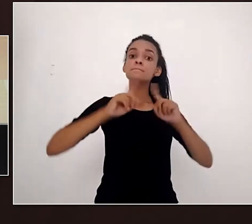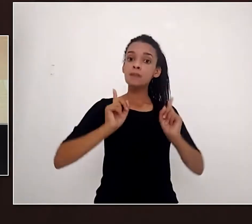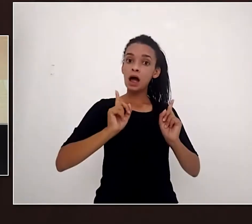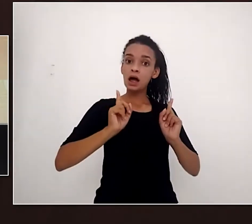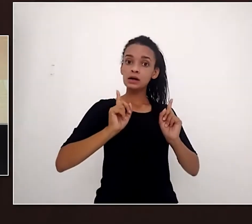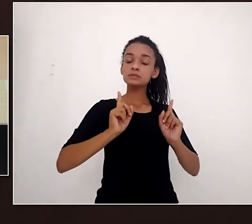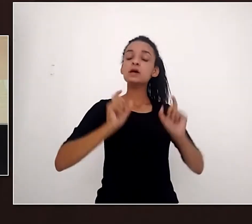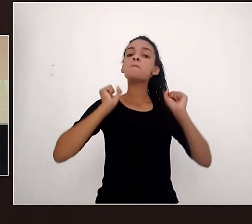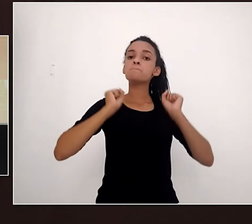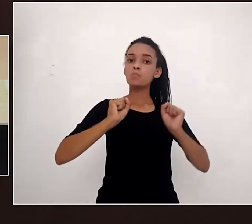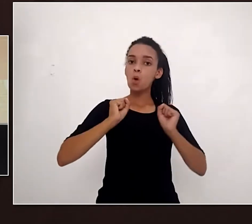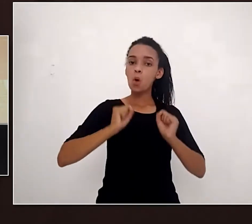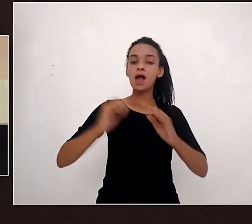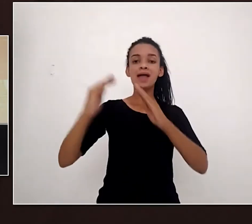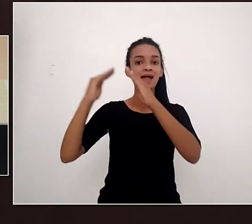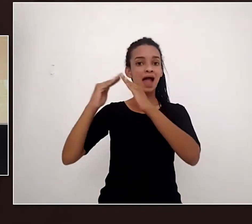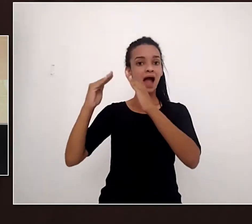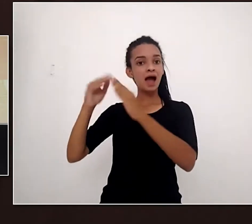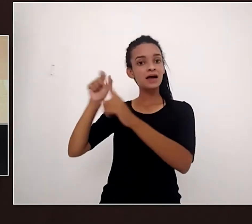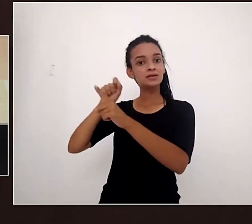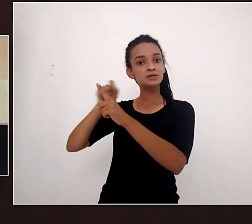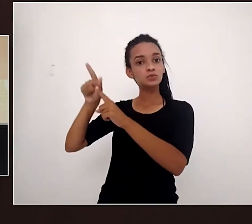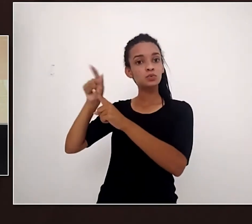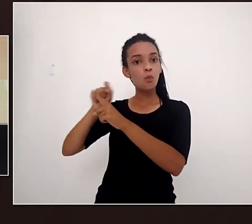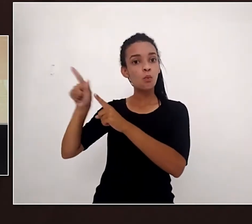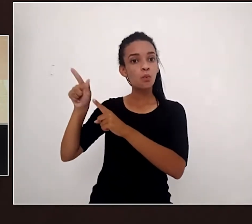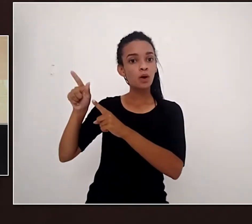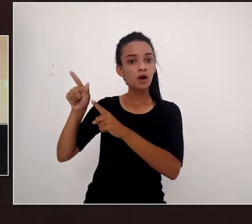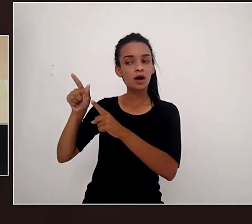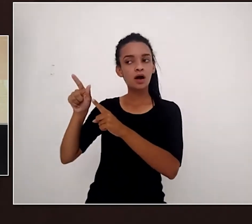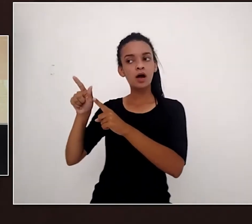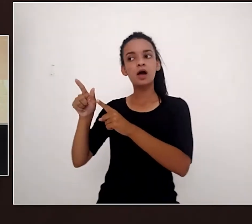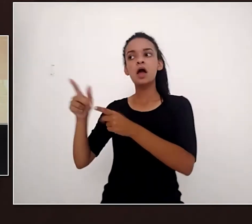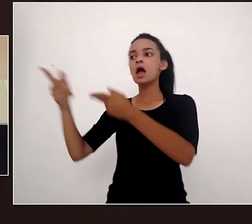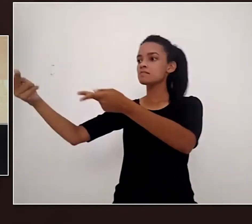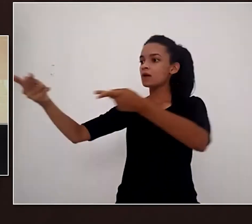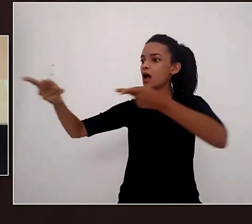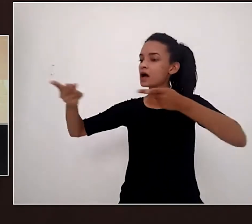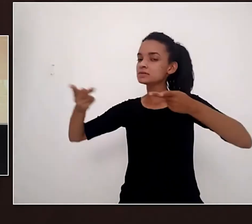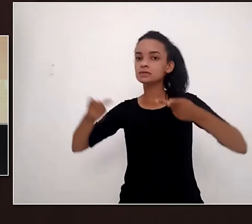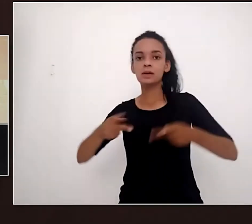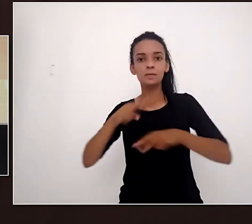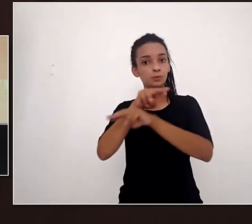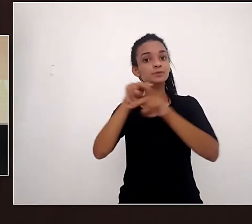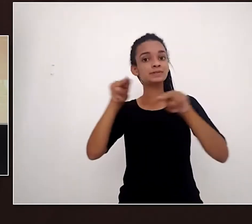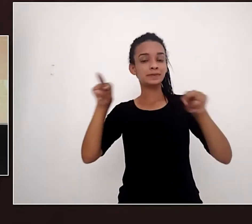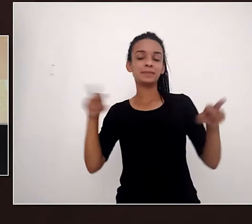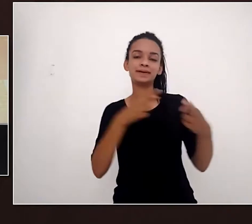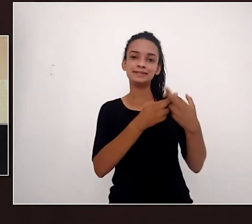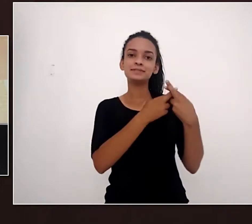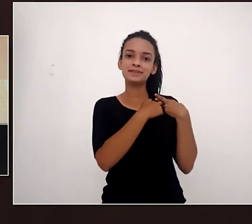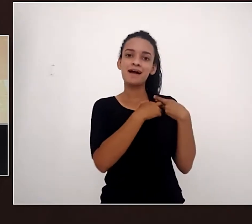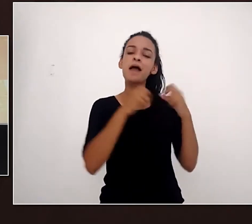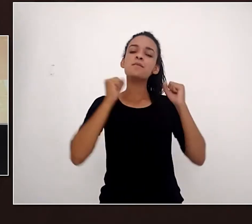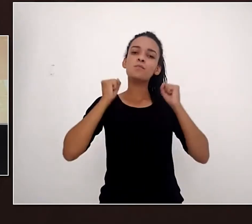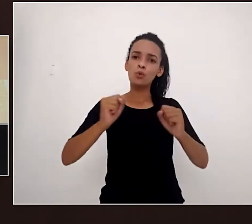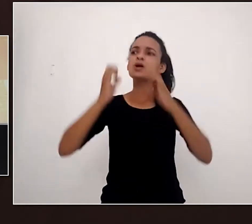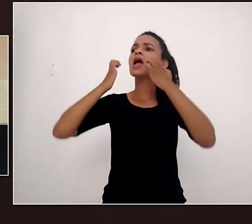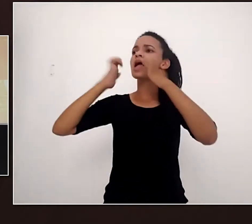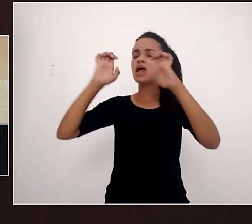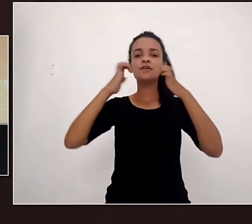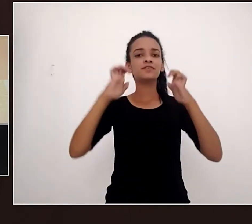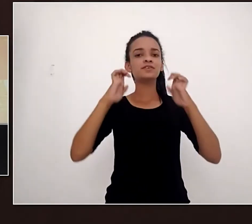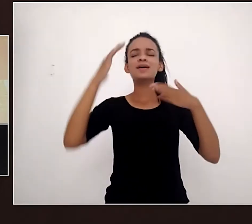para receber os irmãos, os cooperadores, e também pregar o evangelho. Ele tinha essa liberdade, graças a Deus, e